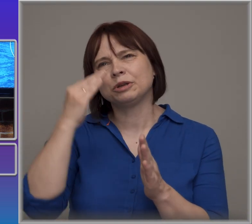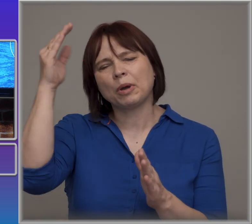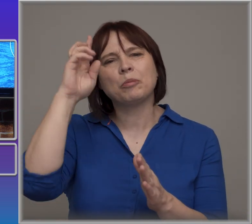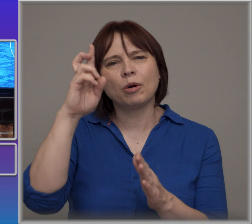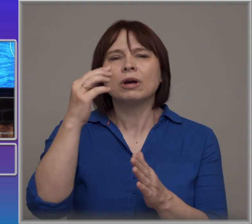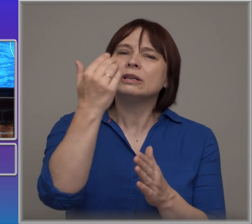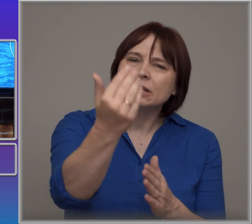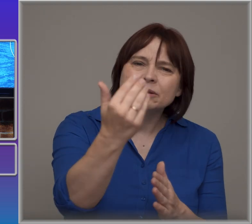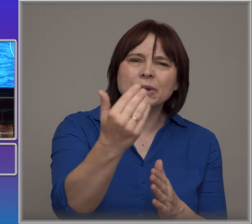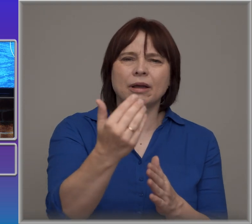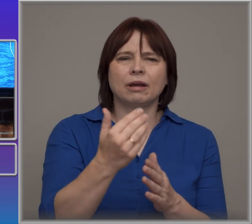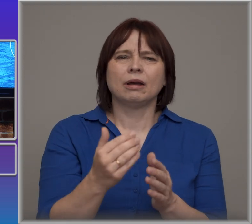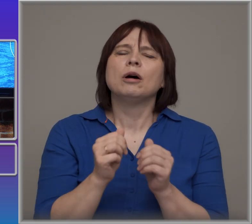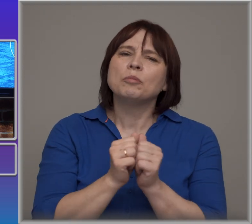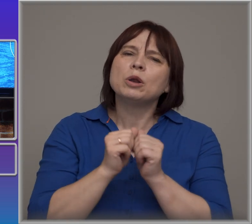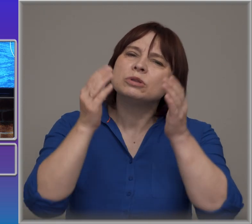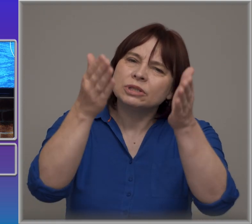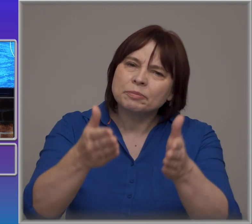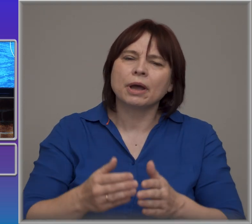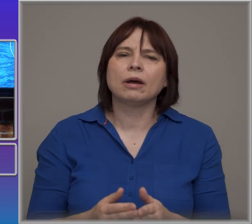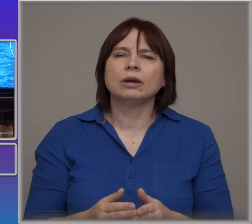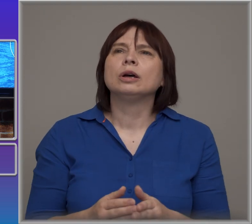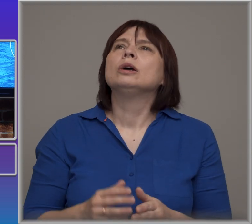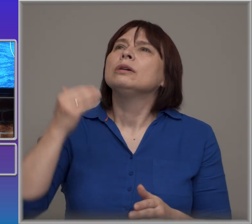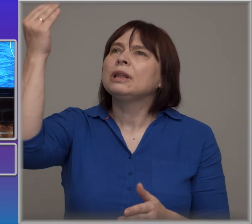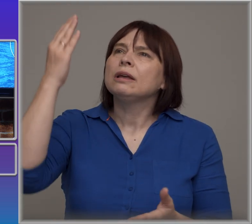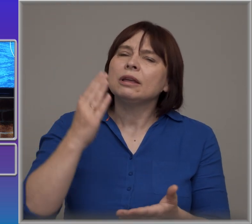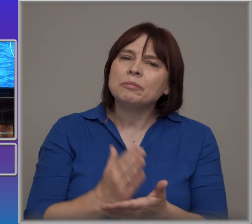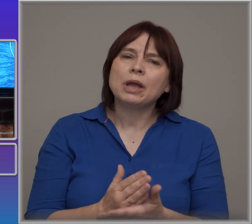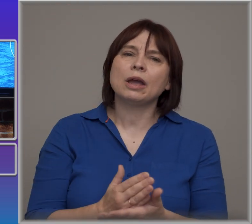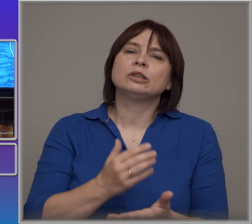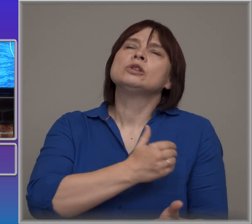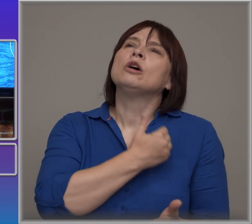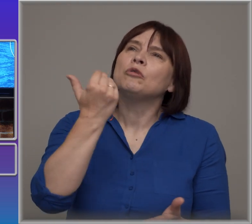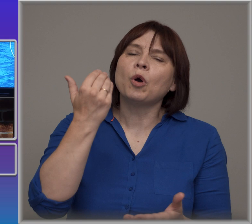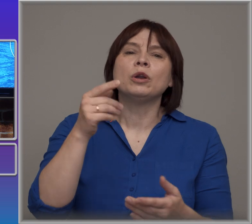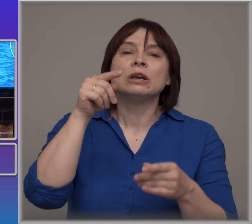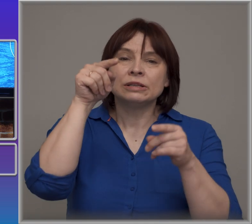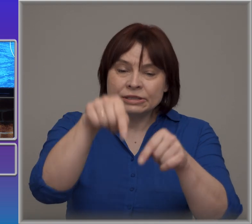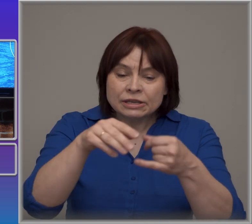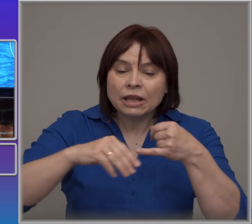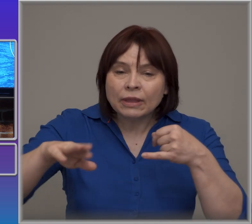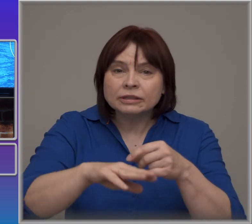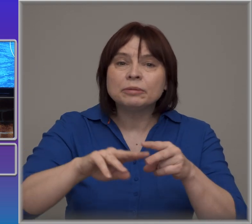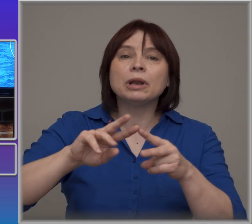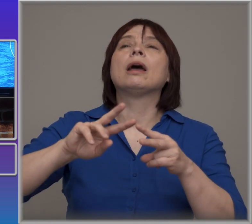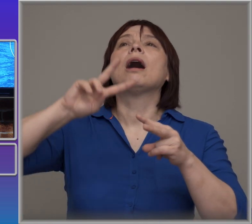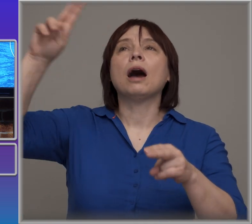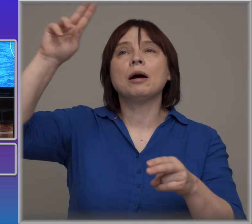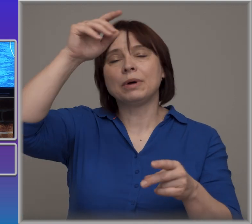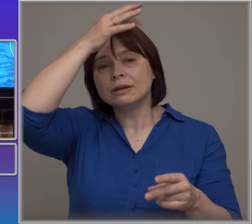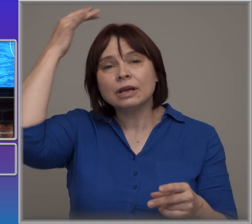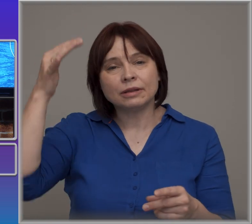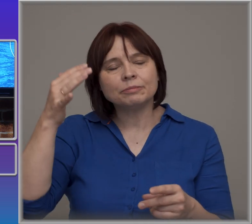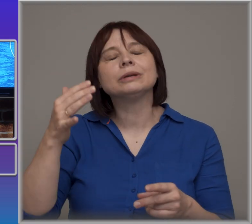сестру, ту волю, которую Ты имеешь на земле, как на небе, для его жизни, да состоится она, Господь, в жизни моего брата и